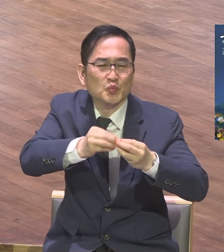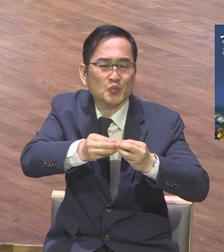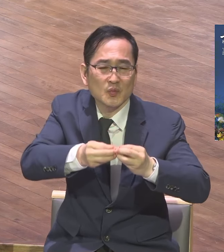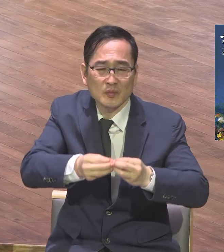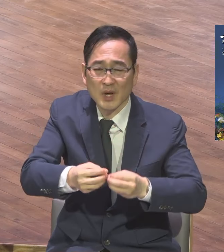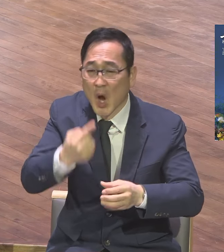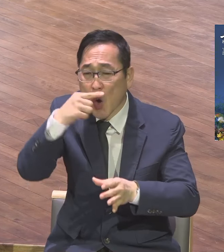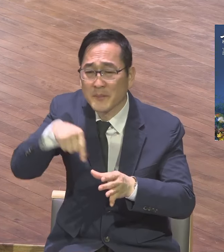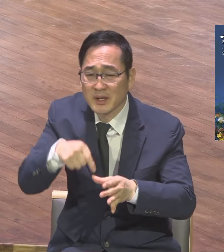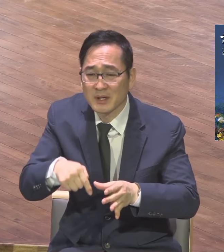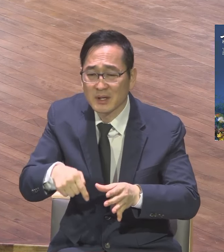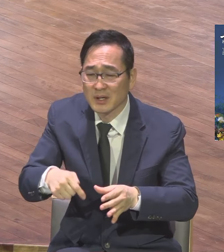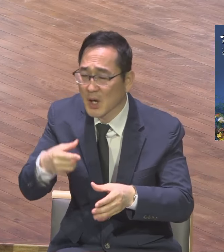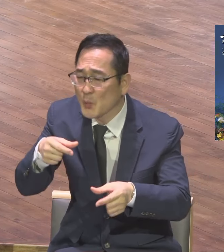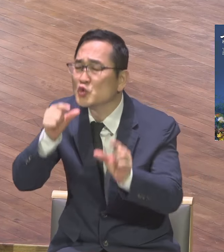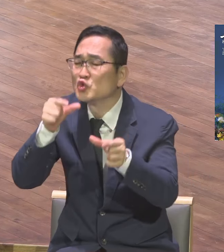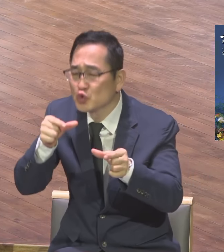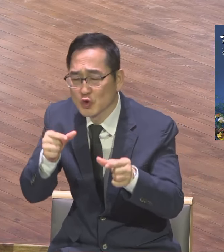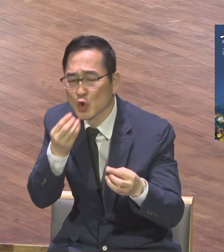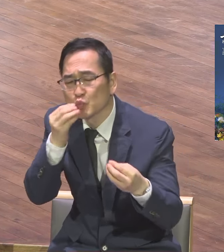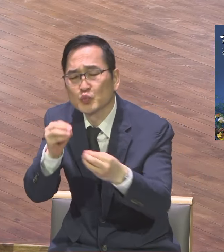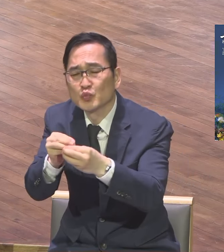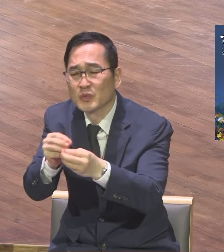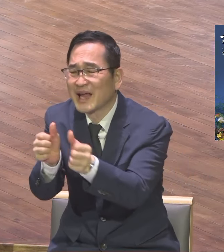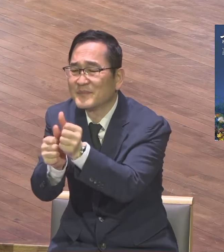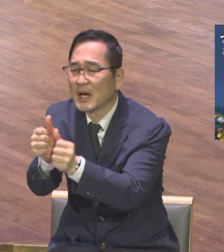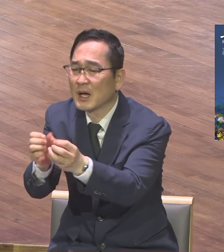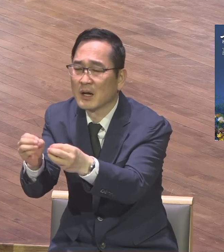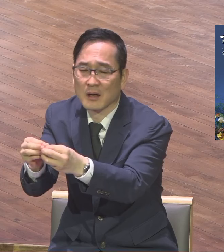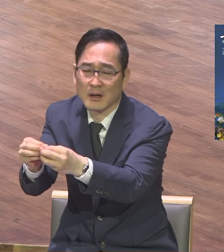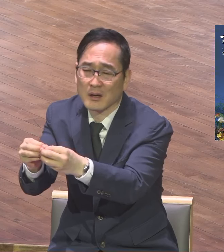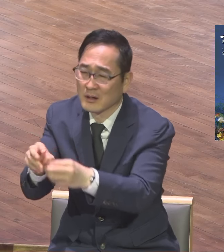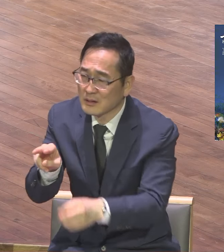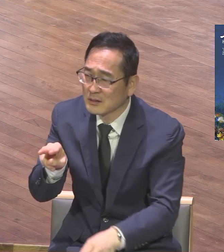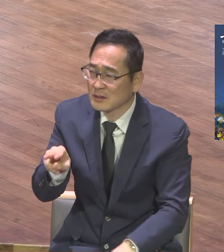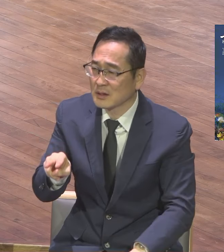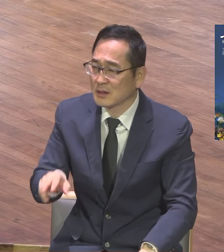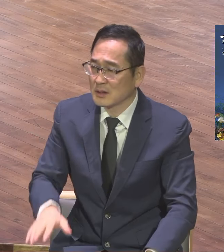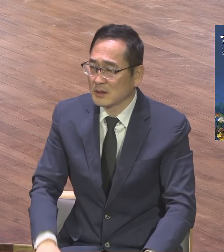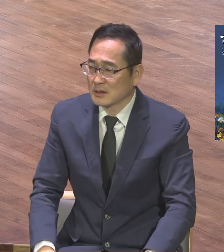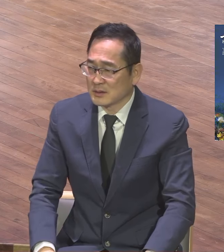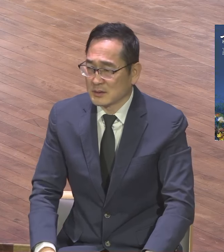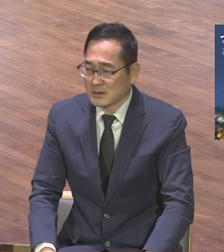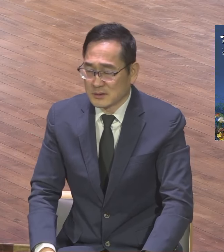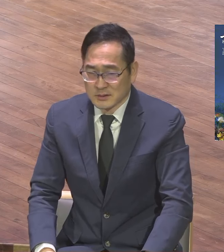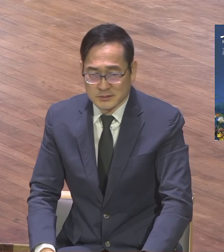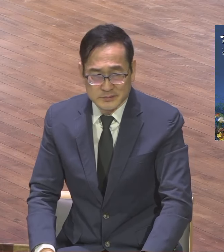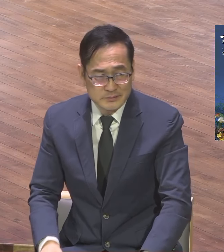커피숍에 커피 마시고 쪽쪽쪽 하고 있더라고. 와,